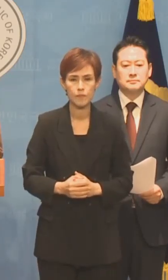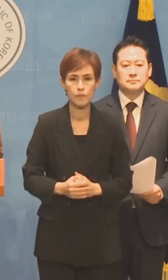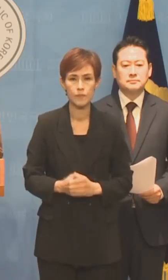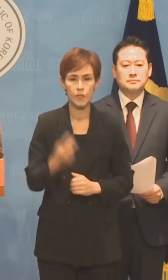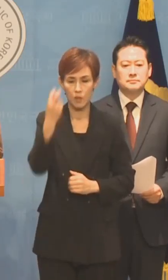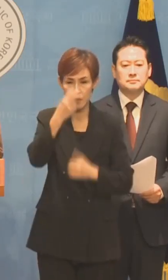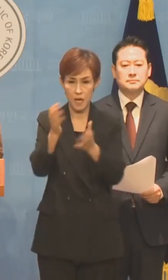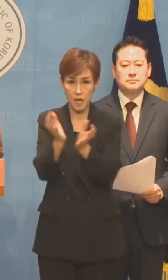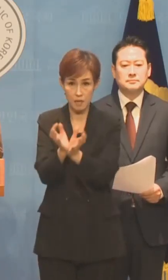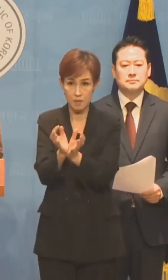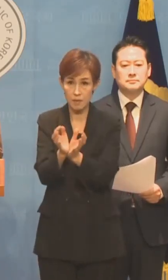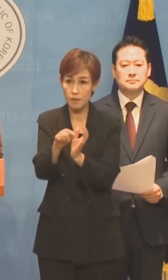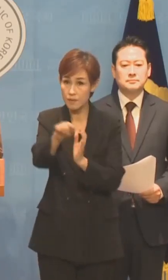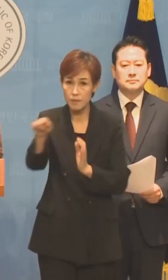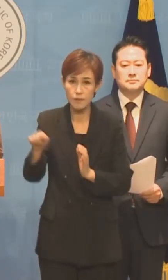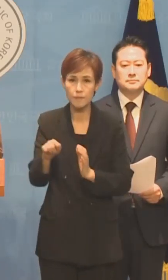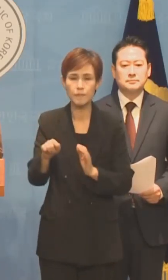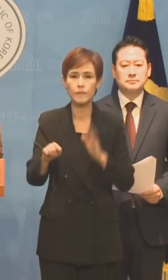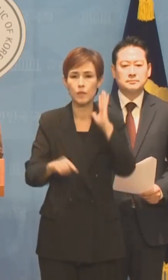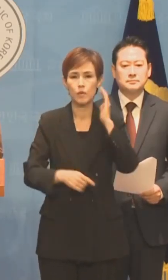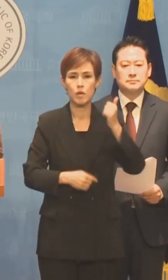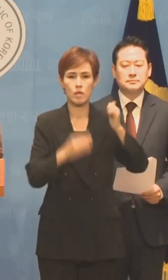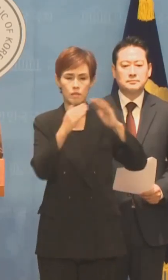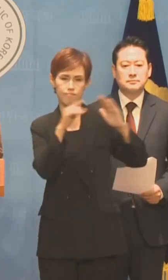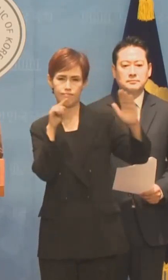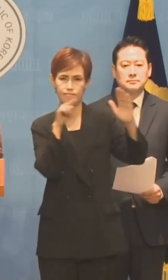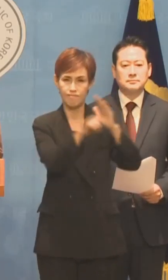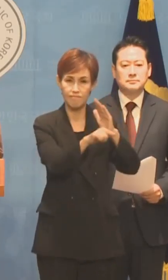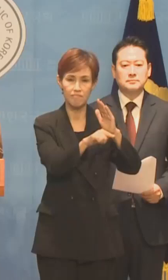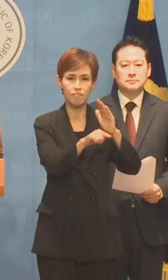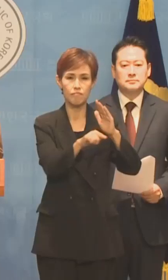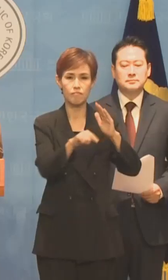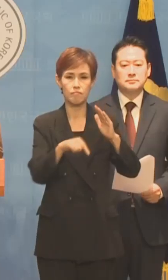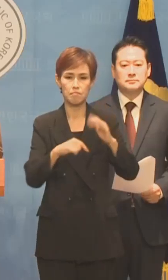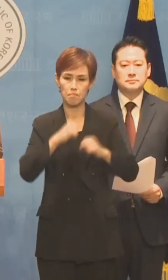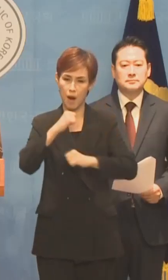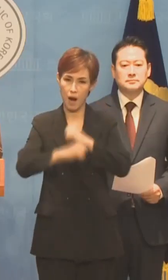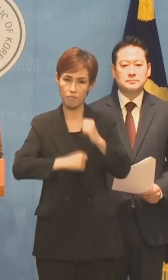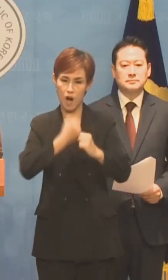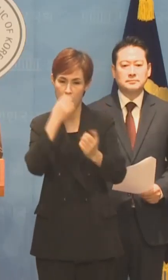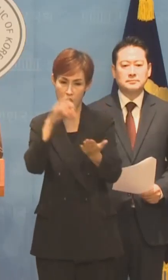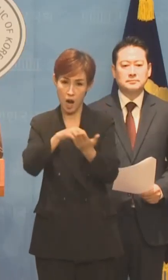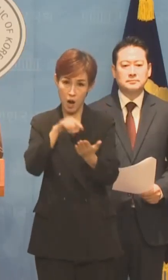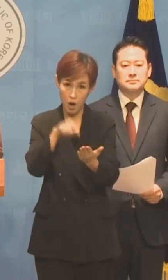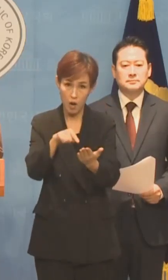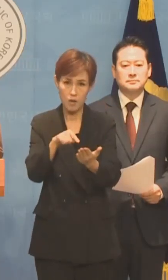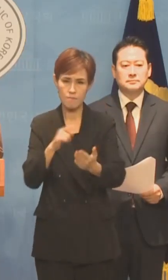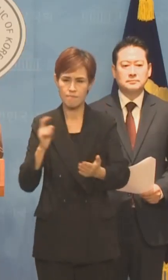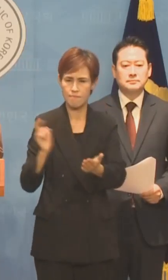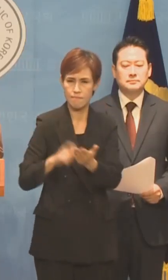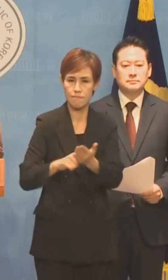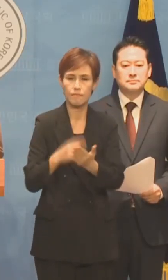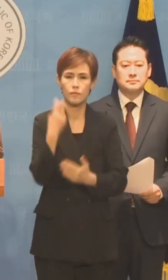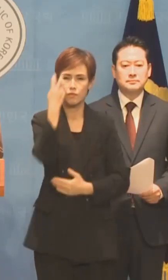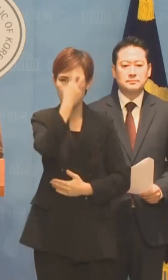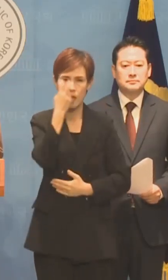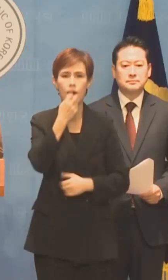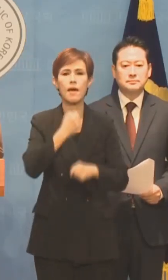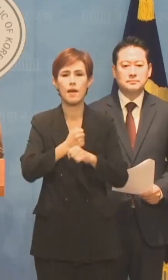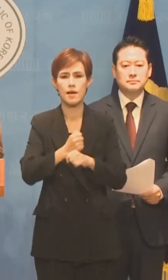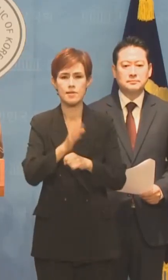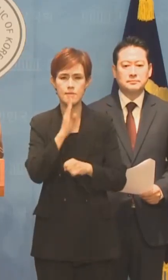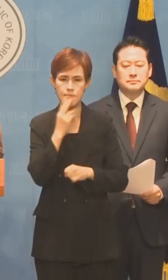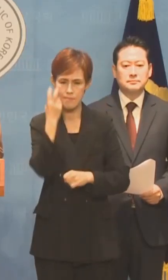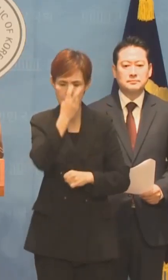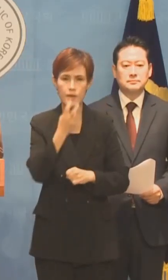검찰 등 수사기관은 이번 대통령 관저 출입 셀프 승인 사태에 대한 조속하고 엄중한 수사로 실체적